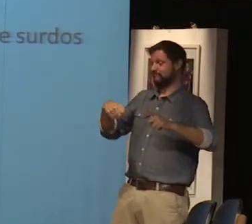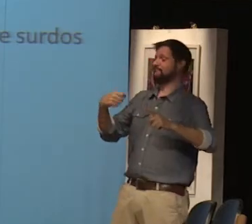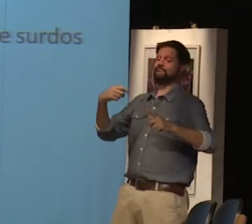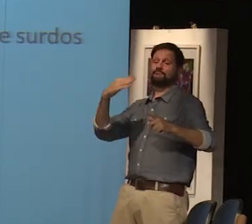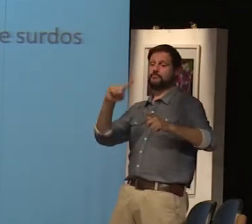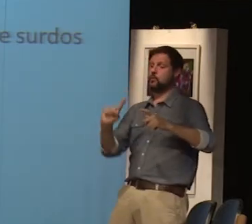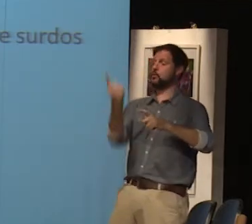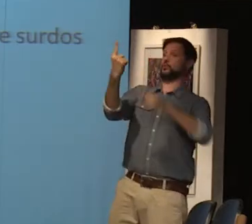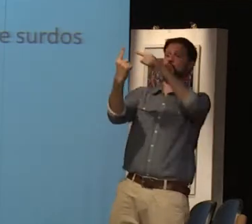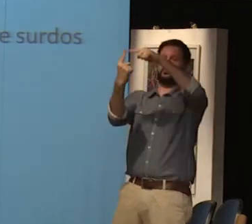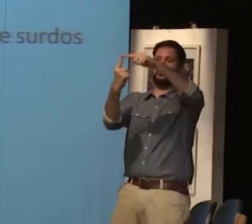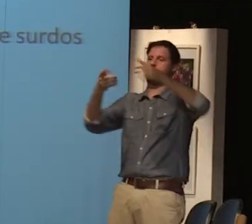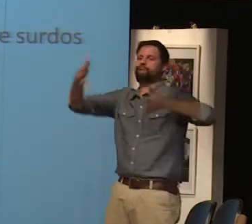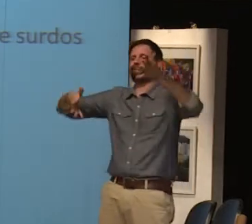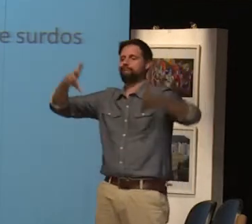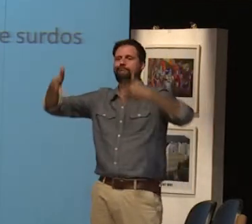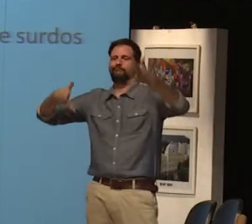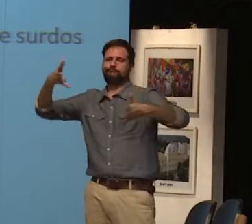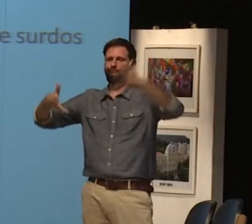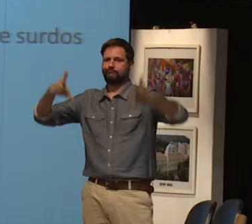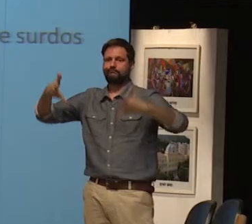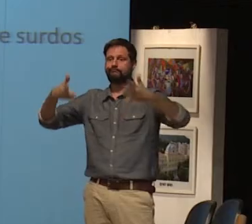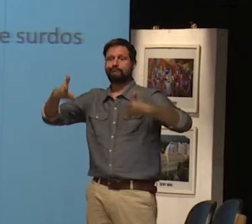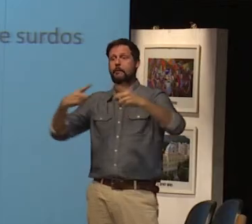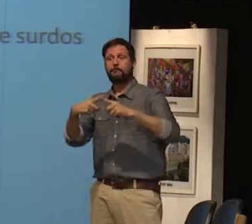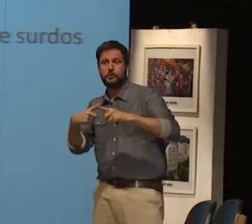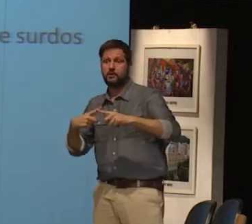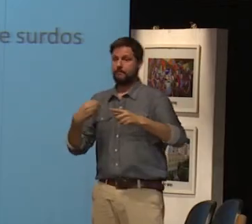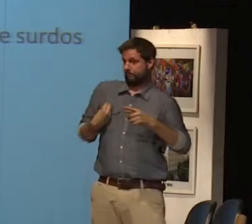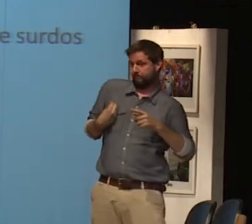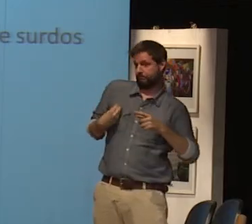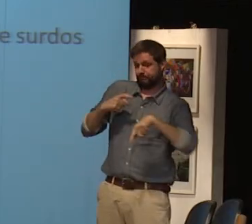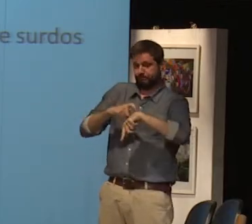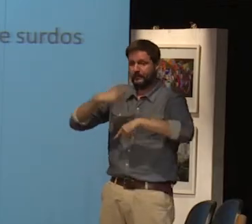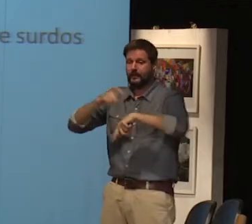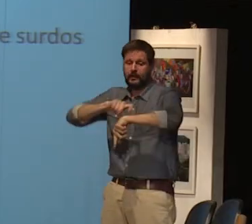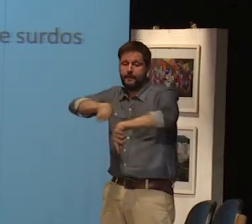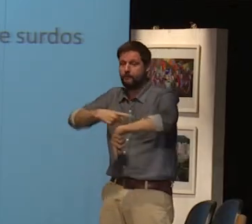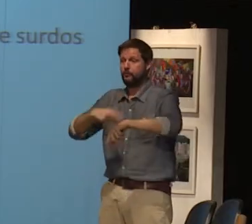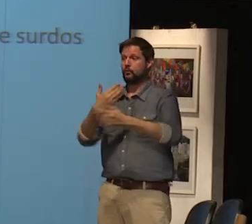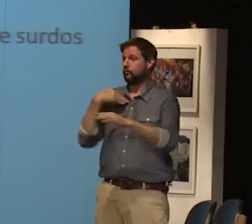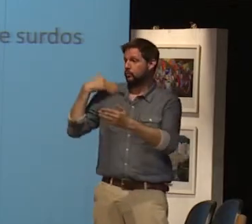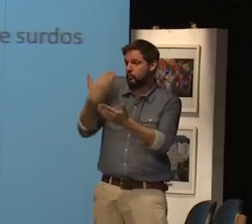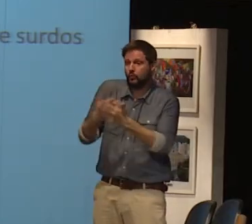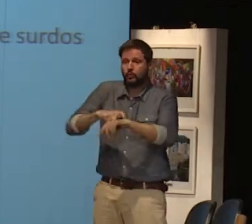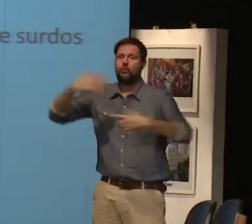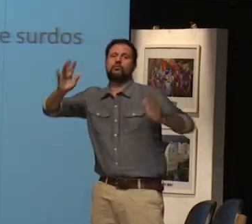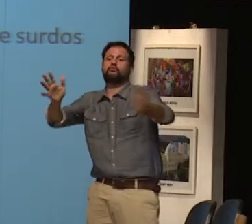esse espaço, né, ele precisa ter a Libras, né? Ela precisa estar presente o tempo todo